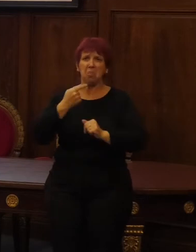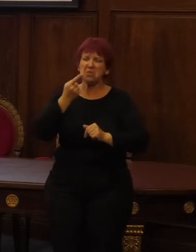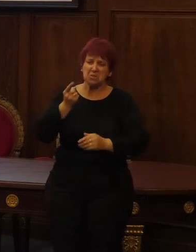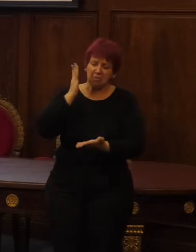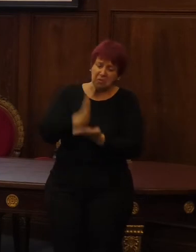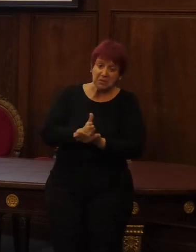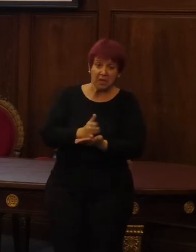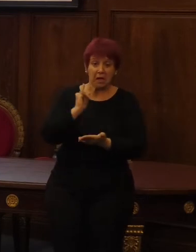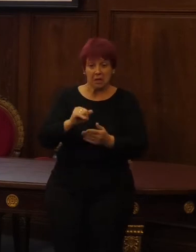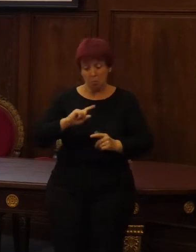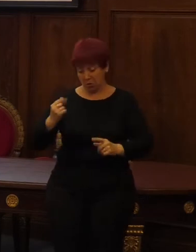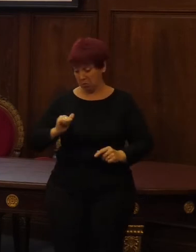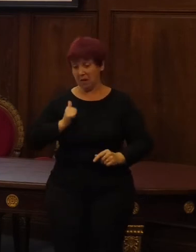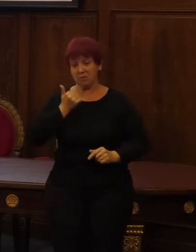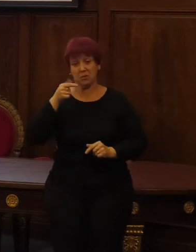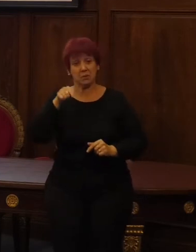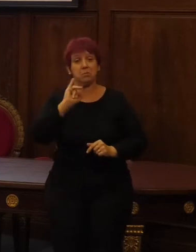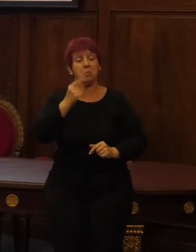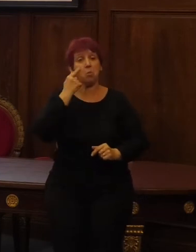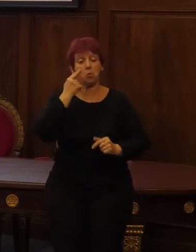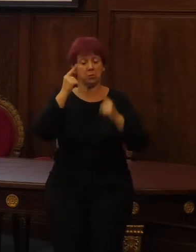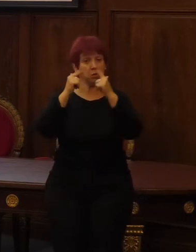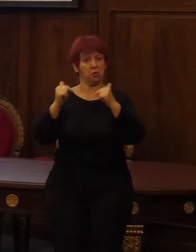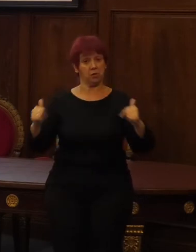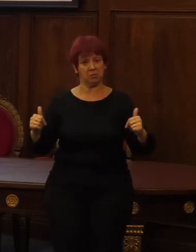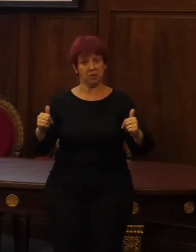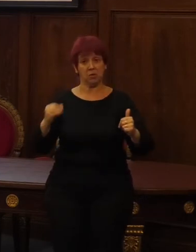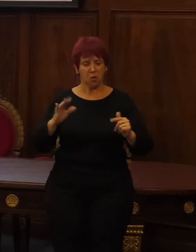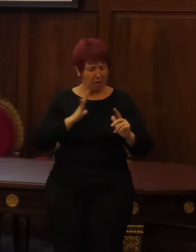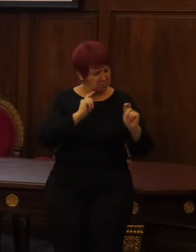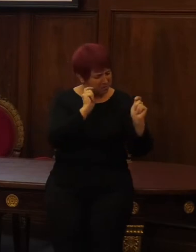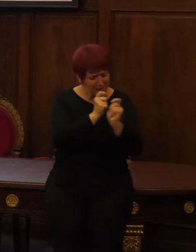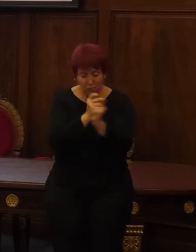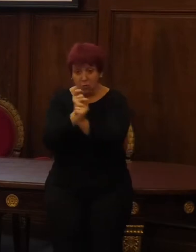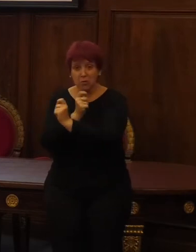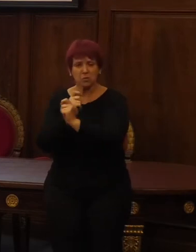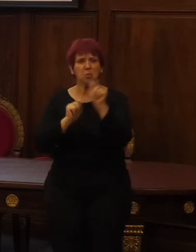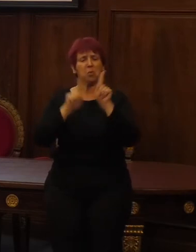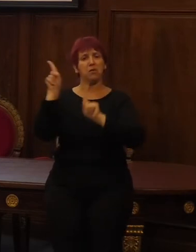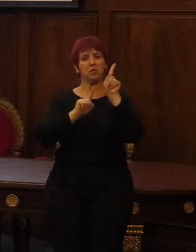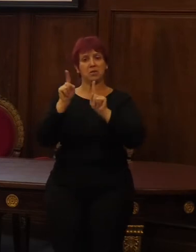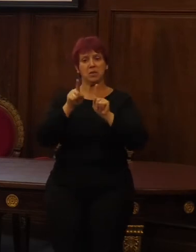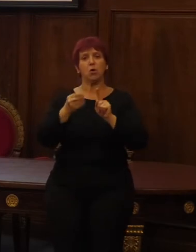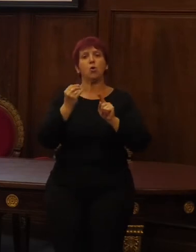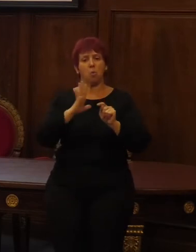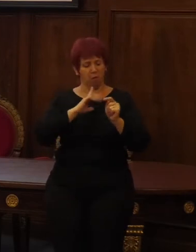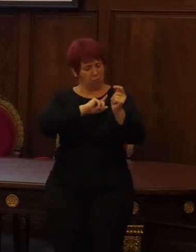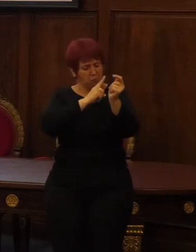definir campos y beneficiarios de los conocimientos. Las transformaciones universitarias,